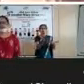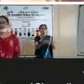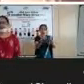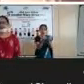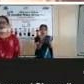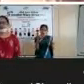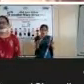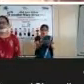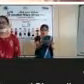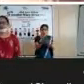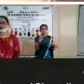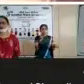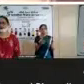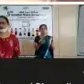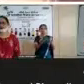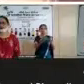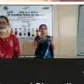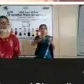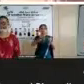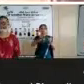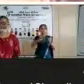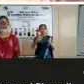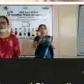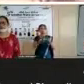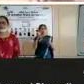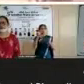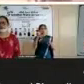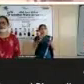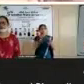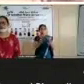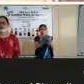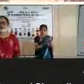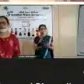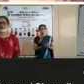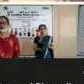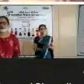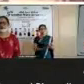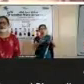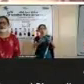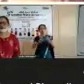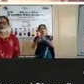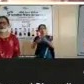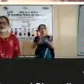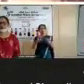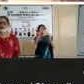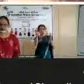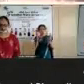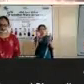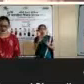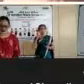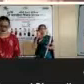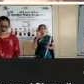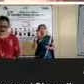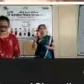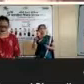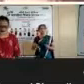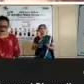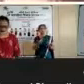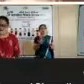हुए मेक इन इंडिया मूवमेंट को समृद्ध बनाने पर केंद्रित है। नॉर्थ ईस्ट इंडिया फैशन वीक के सभी संस्थानों के बारे में जानने के